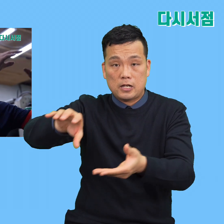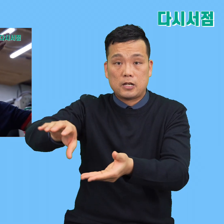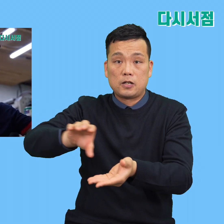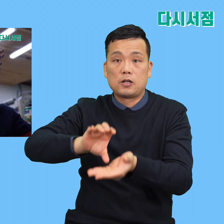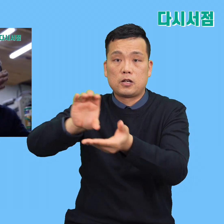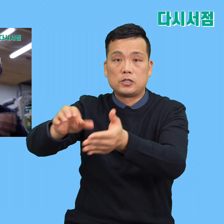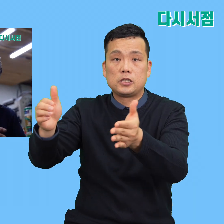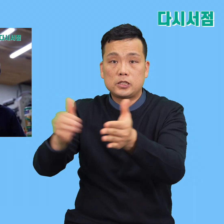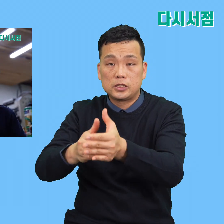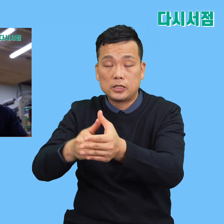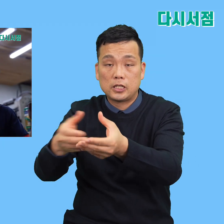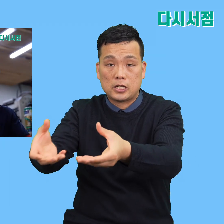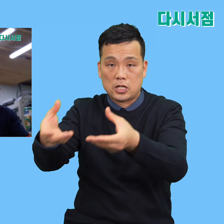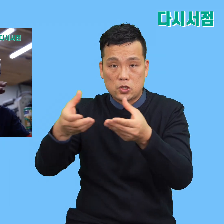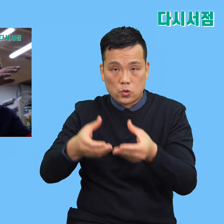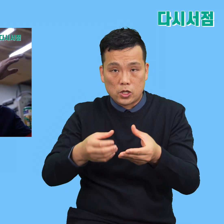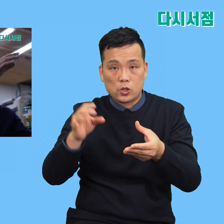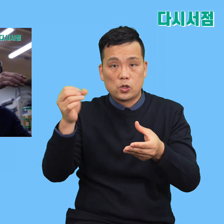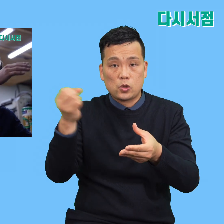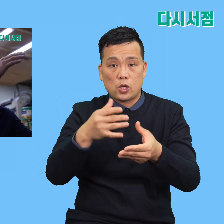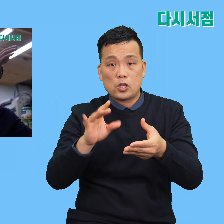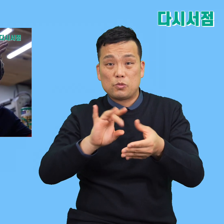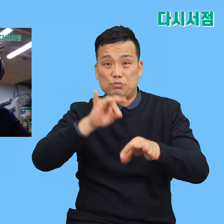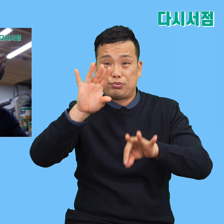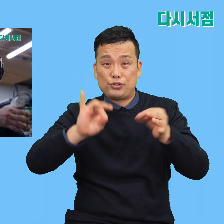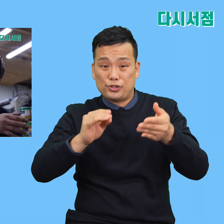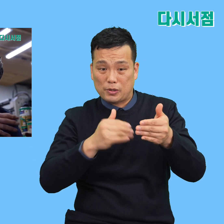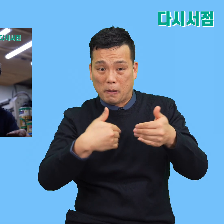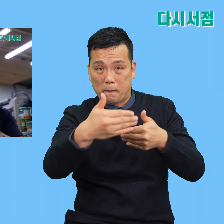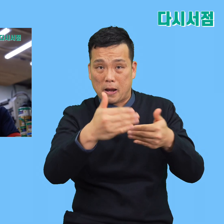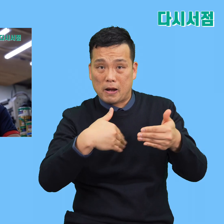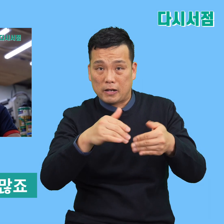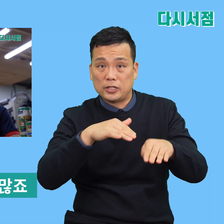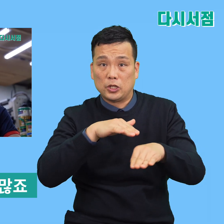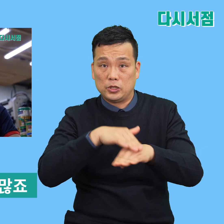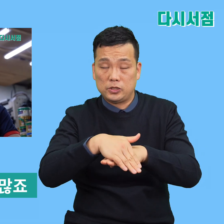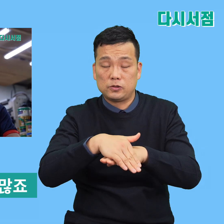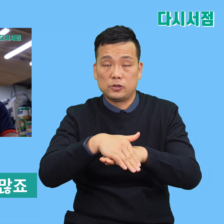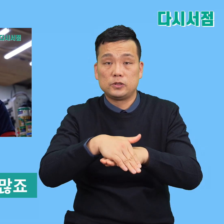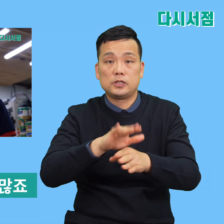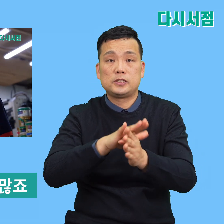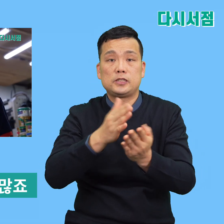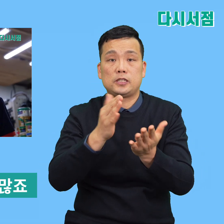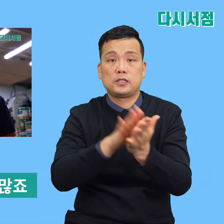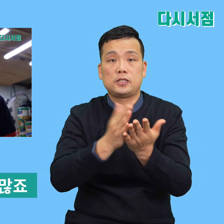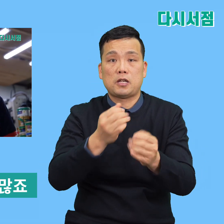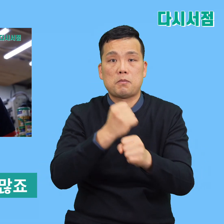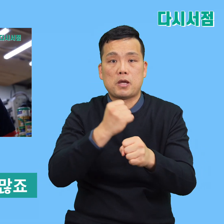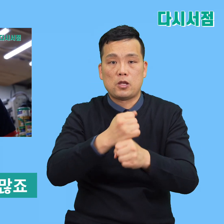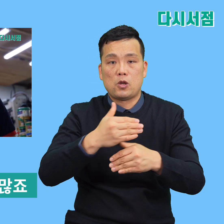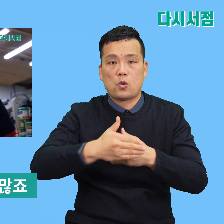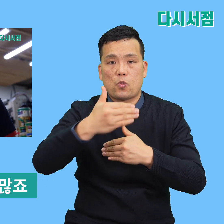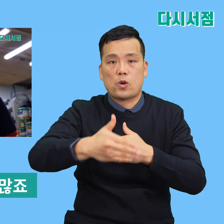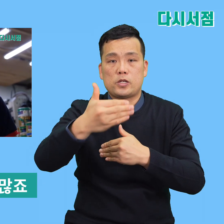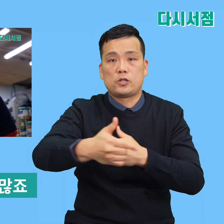이제 박스를 따갖고, 다시 또 풀집에 가서 풀을 바르고. 그러니까 아주 과정이